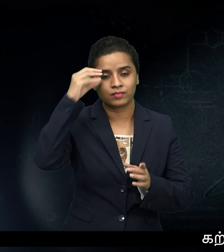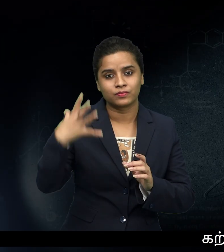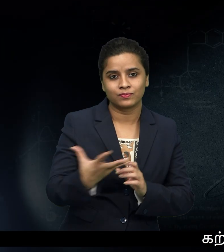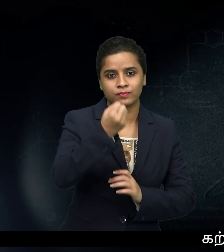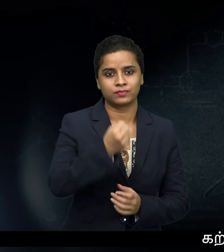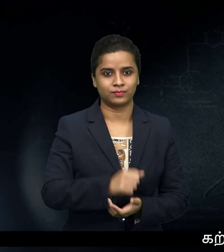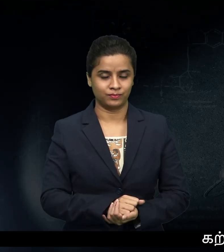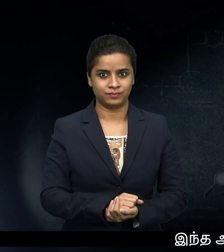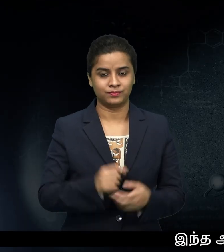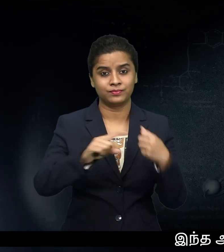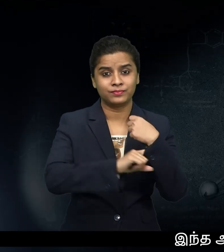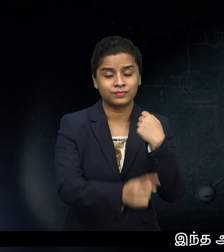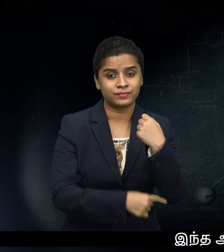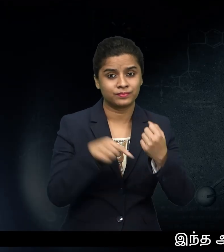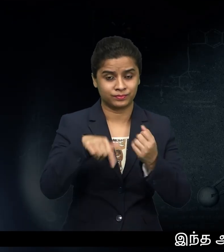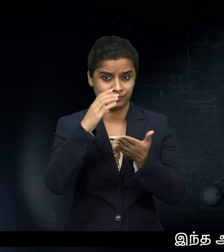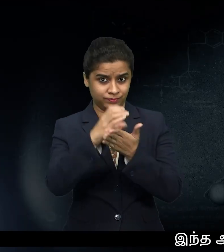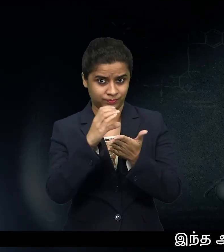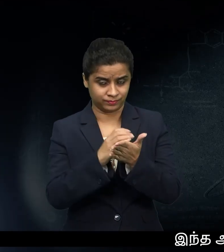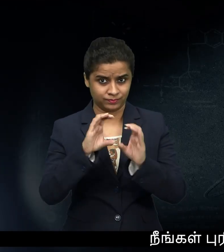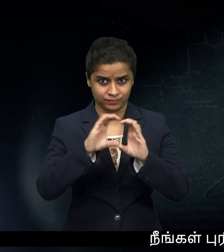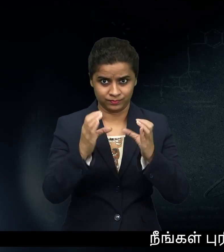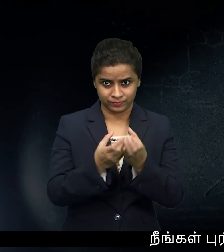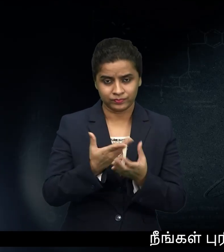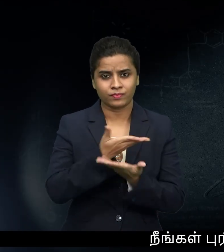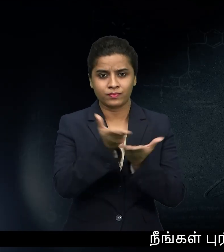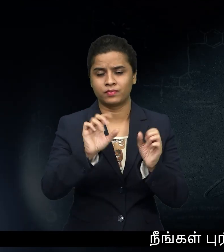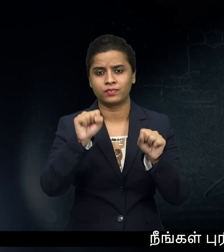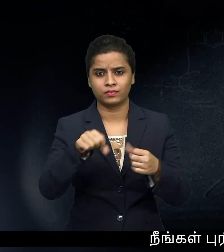கற்றுக்கொள்வீர்கள். இந்த அமர்வின் முடிவில் நீங்கள் புரிந்து கொள்ள முடியும்.